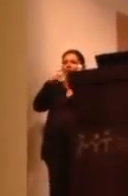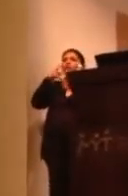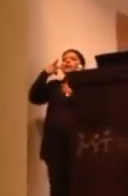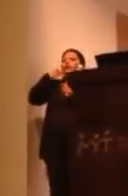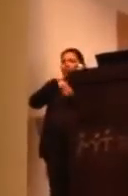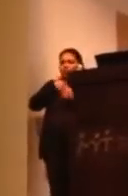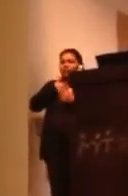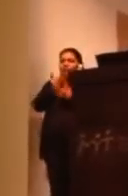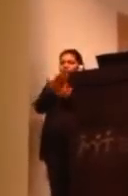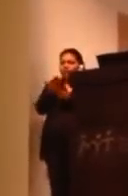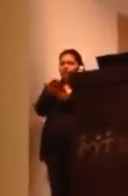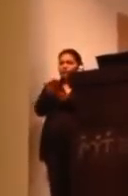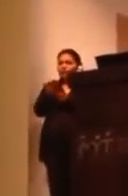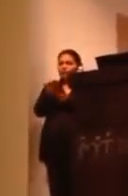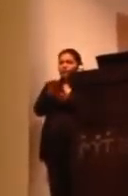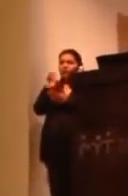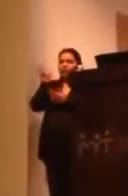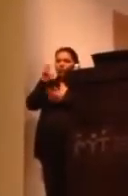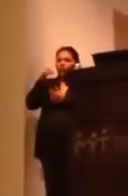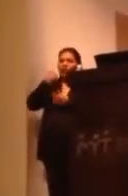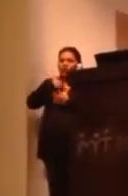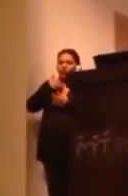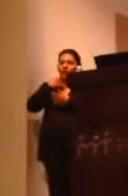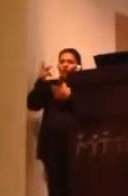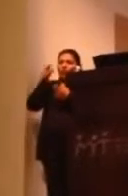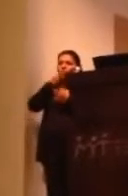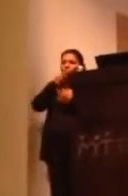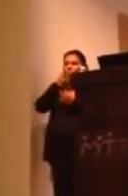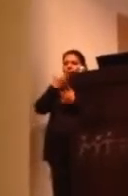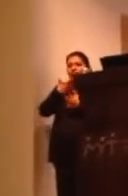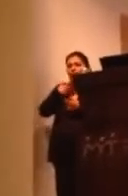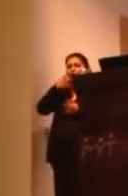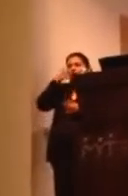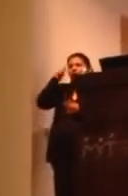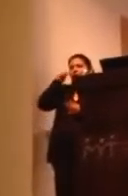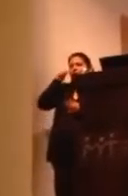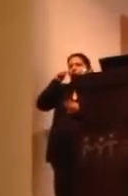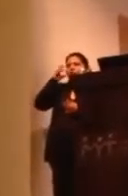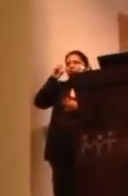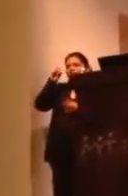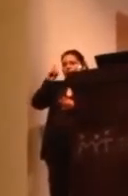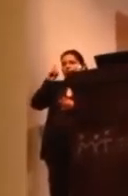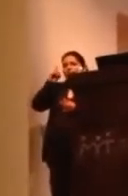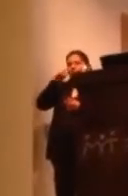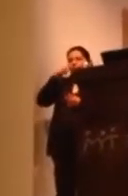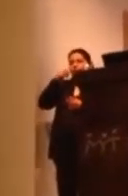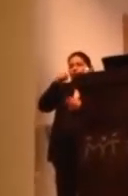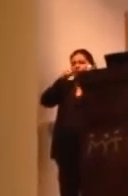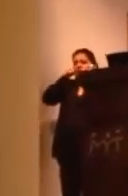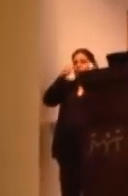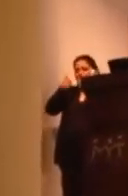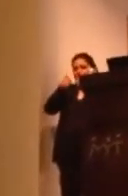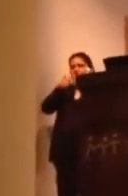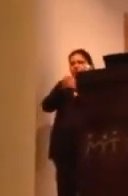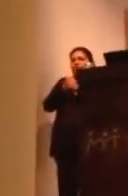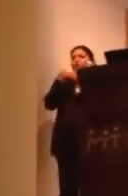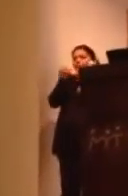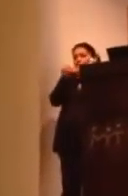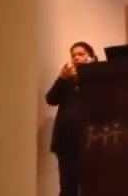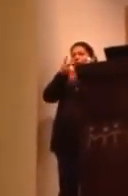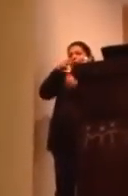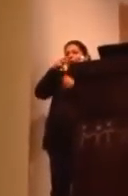pido. Cuando yo voy a trabajar con un paciente con trastorno con déficit de atención, yo requiero de los estudios de